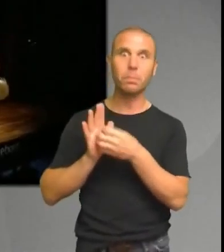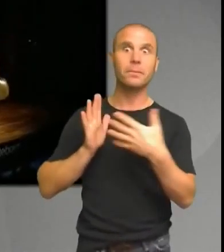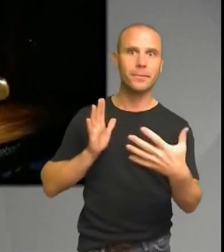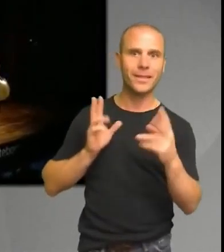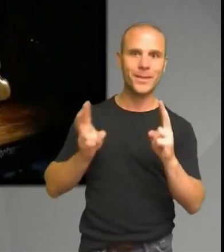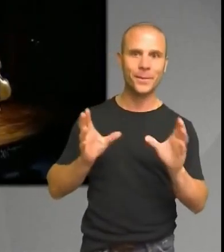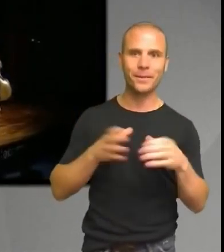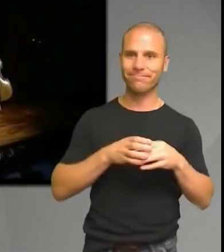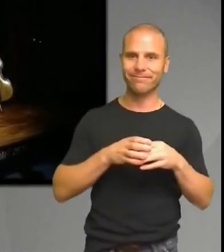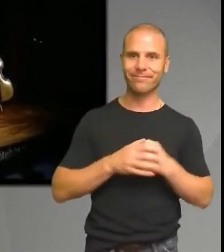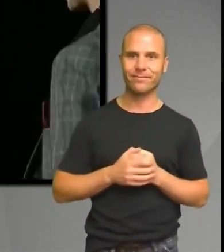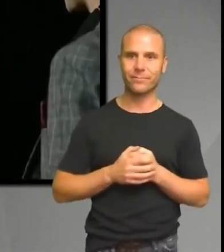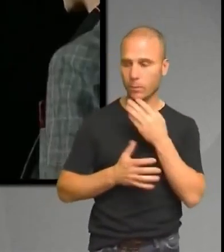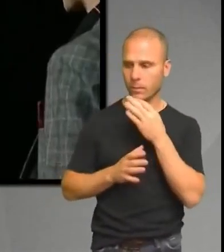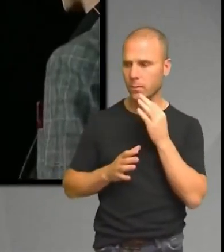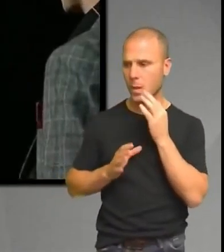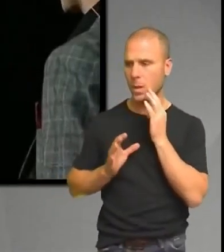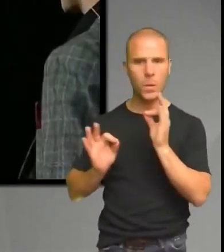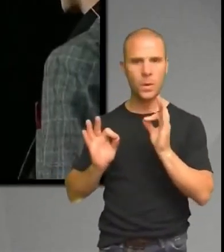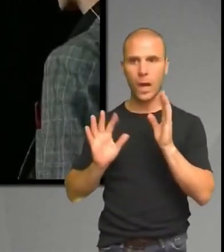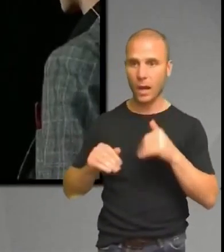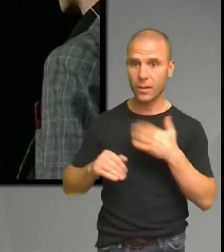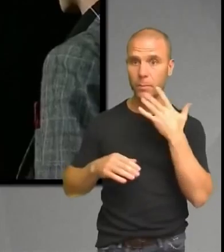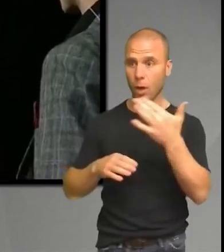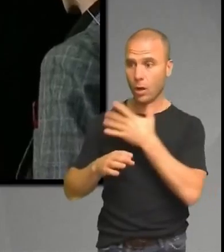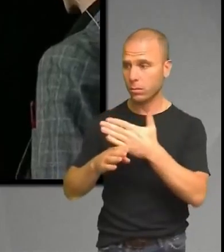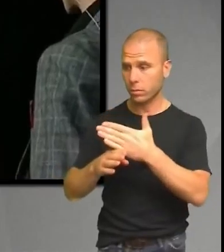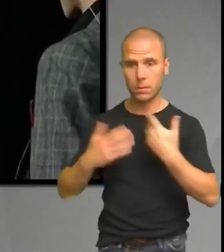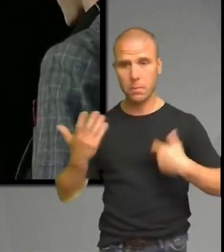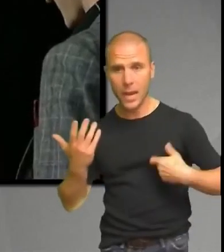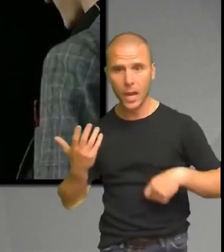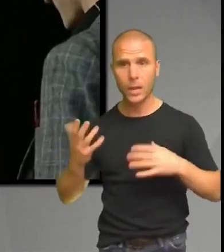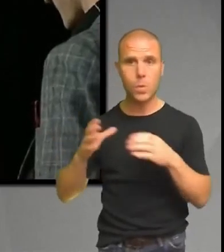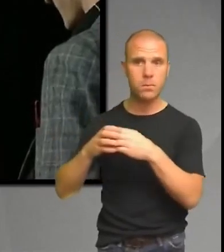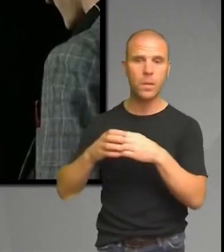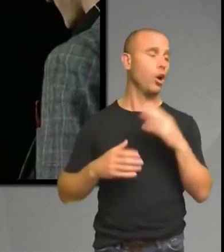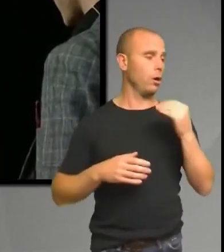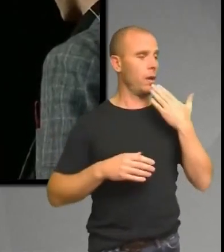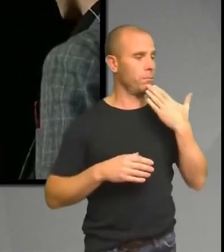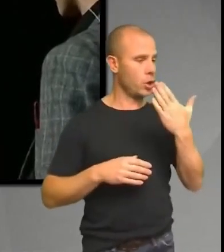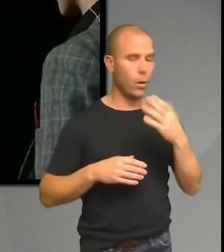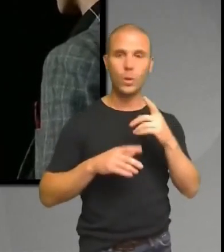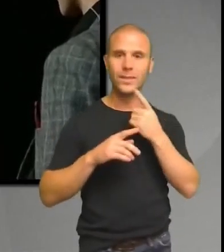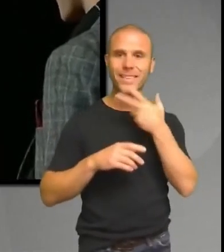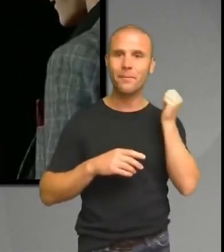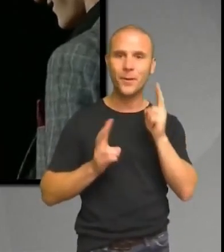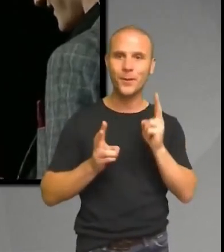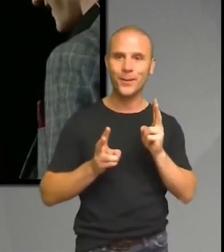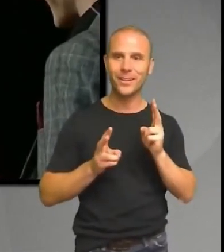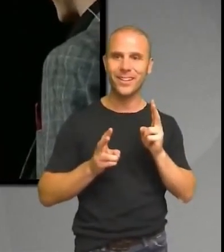har det gått för er den här tiden när ni börjat? Det har gått bra. Ja, det har gått fort också.